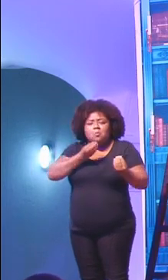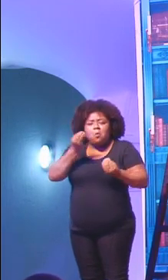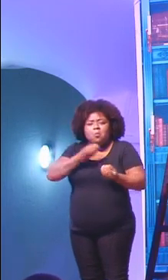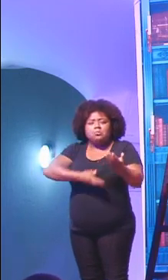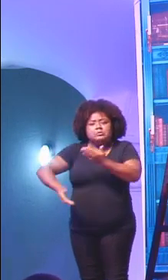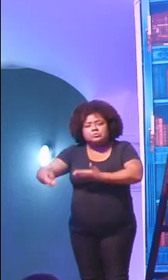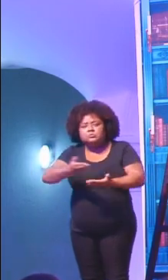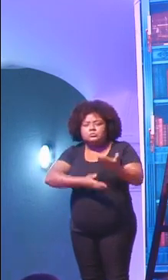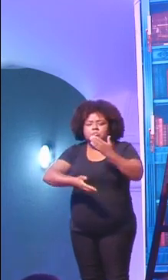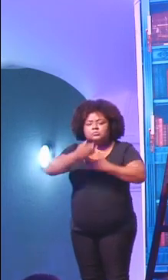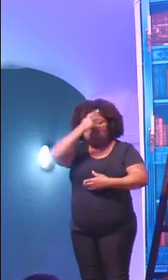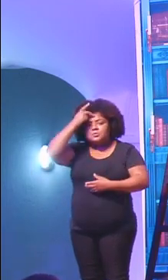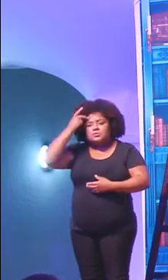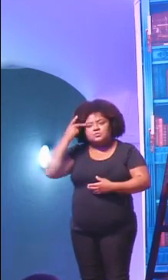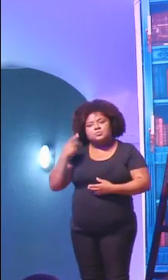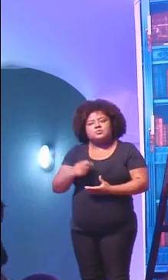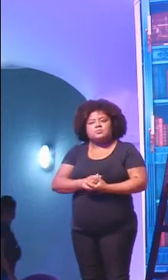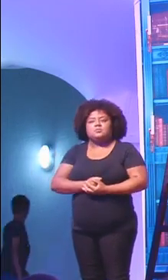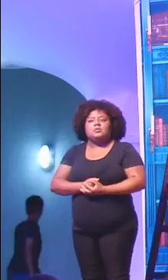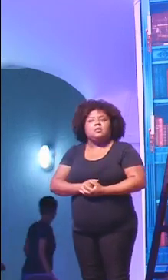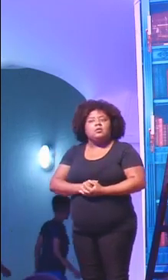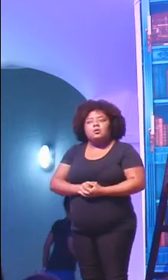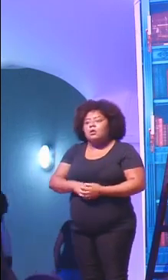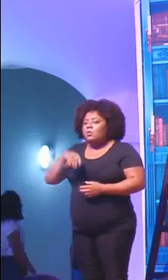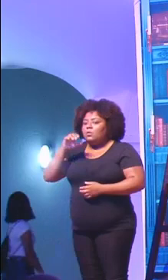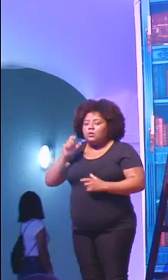pessoas. Porque